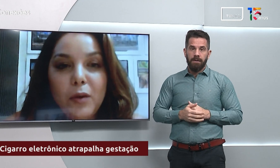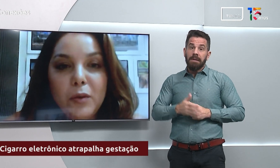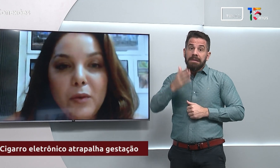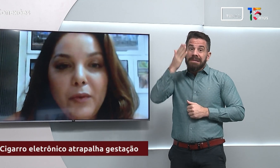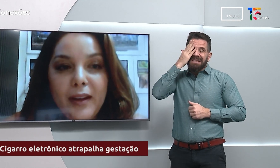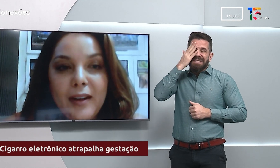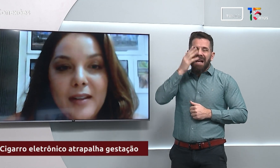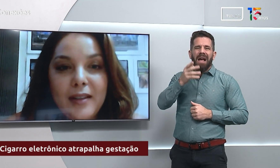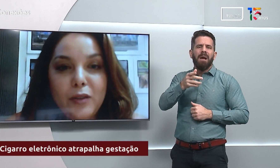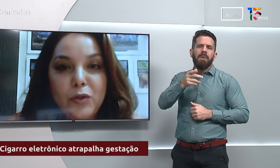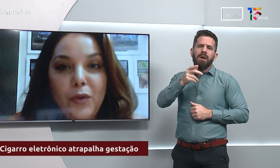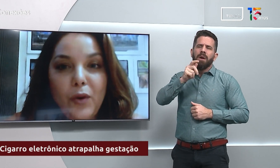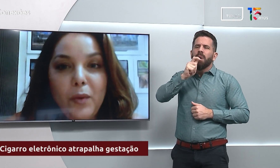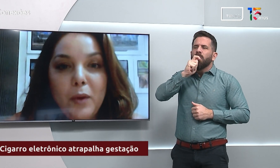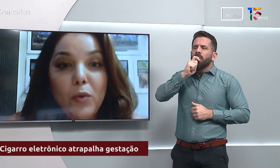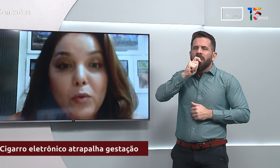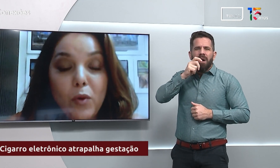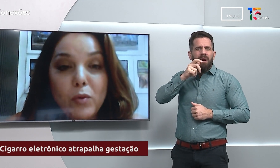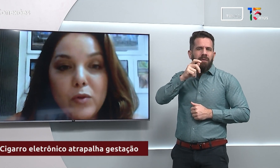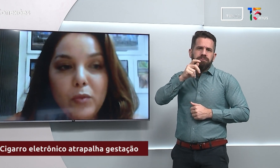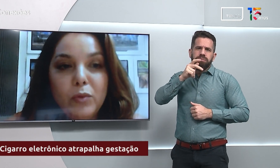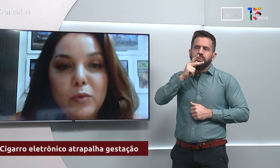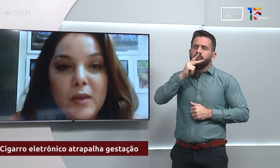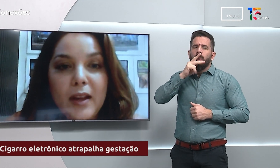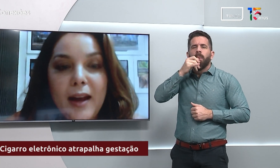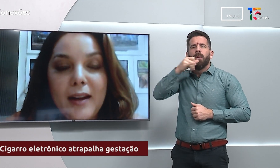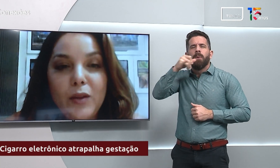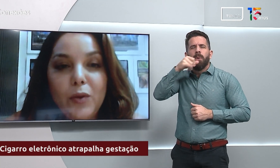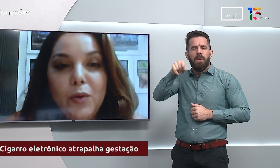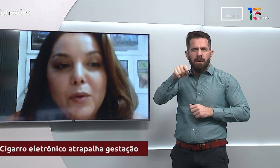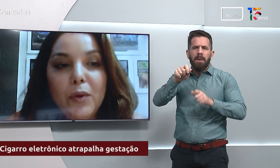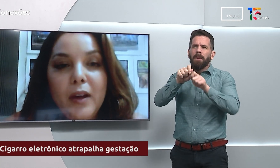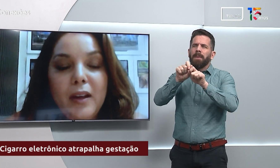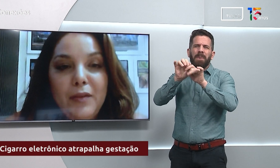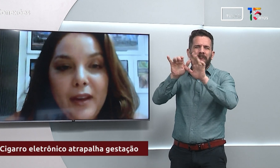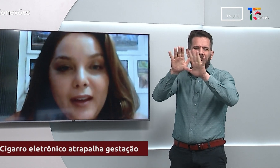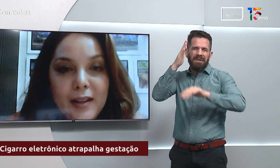efeitos desse cigarro que levou à proibição aqui no país.